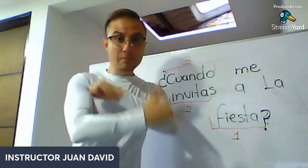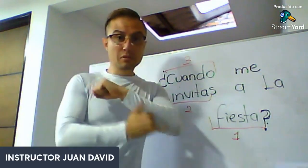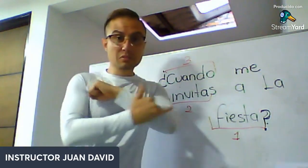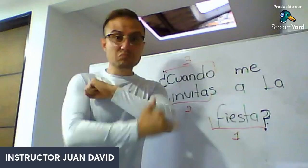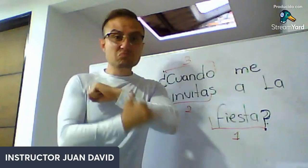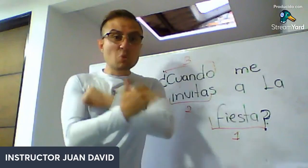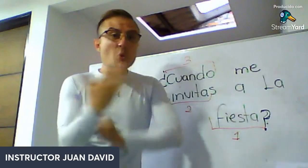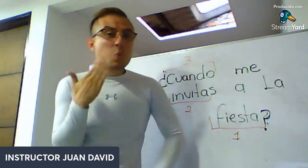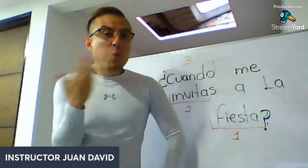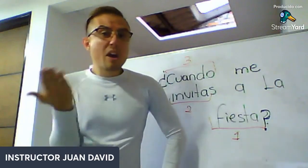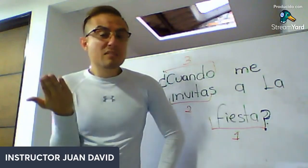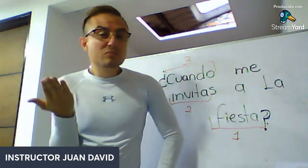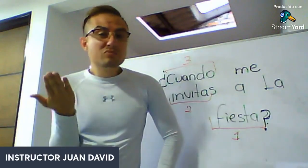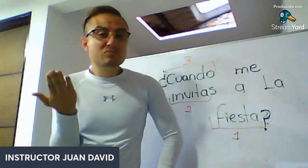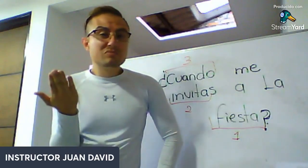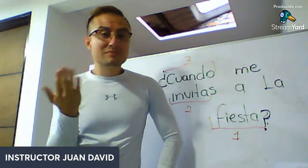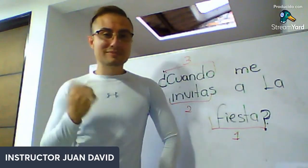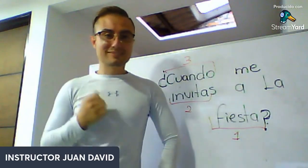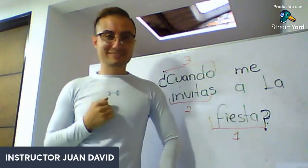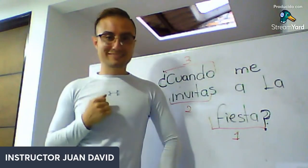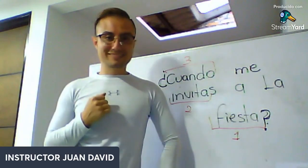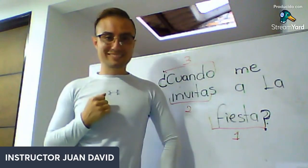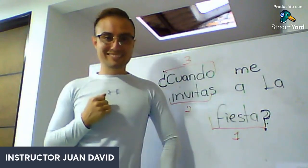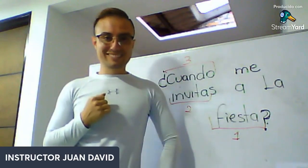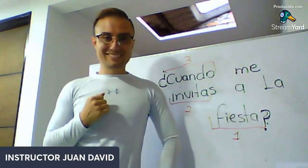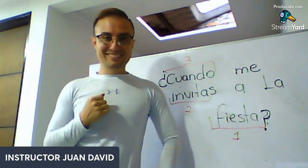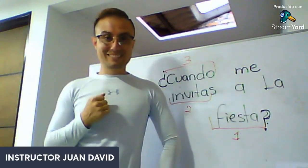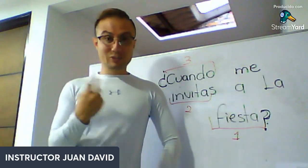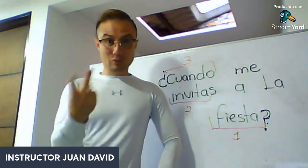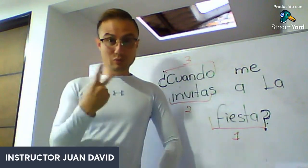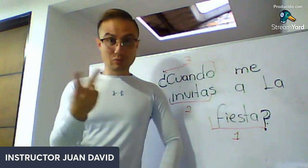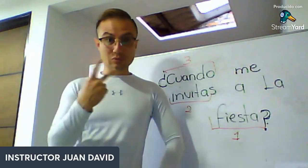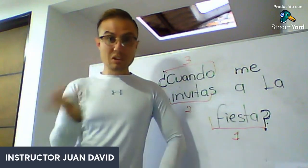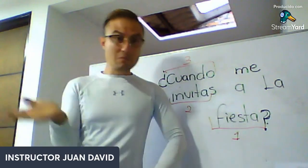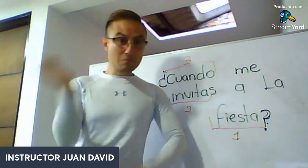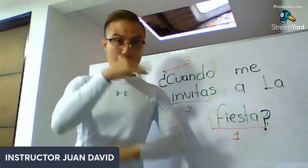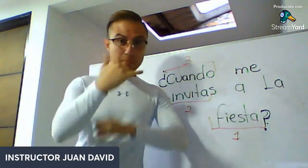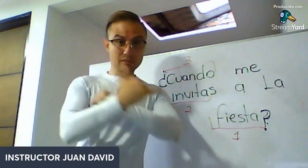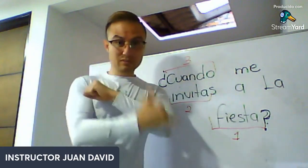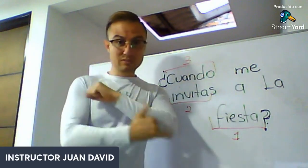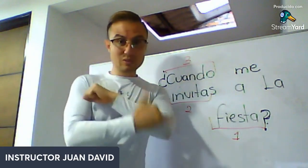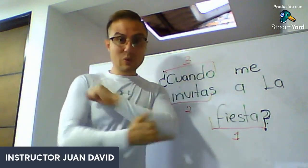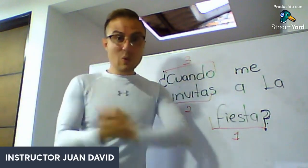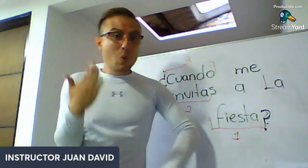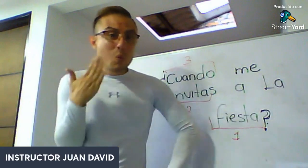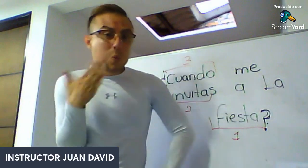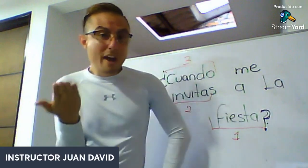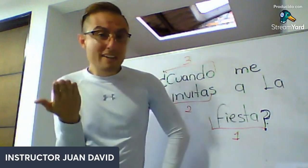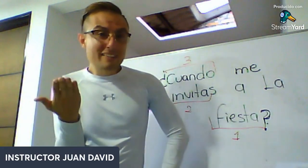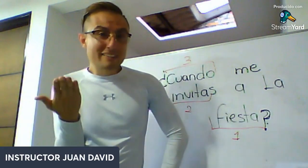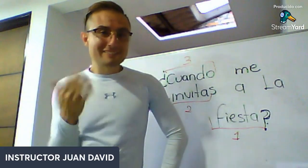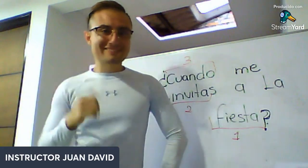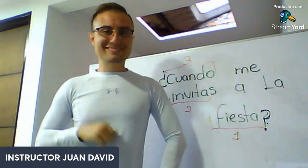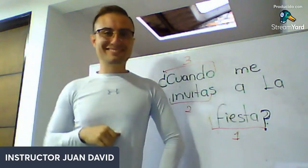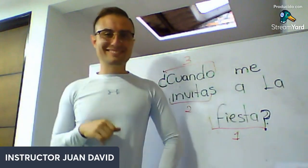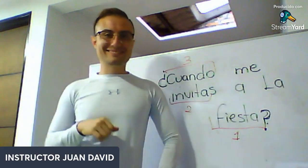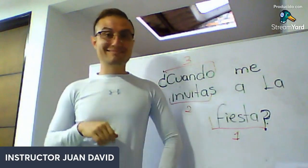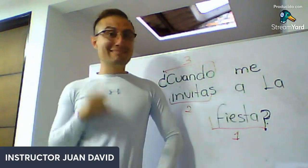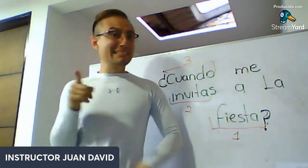por ejemplo cuando vamos a pasear y dije primero nosotros dos paseos